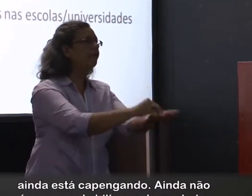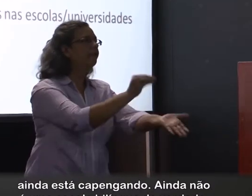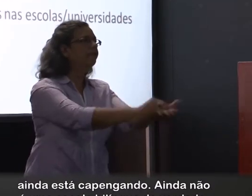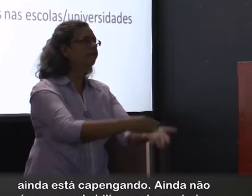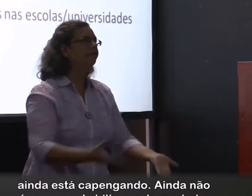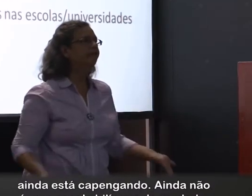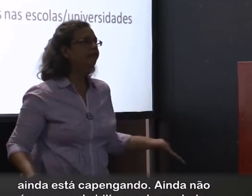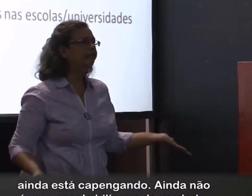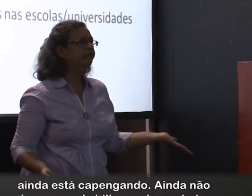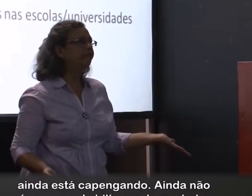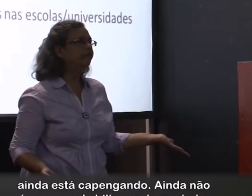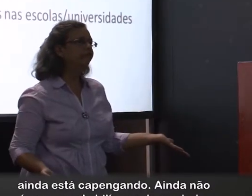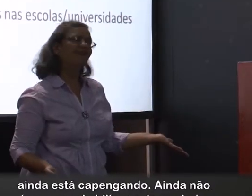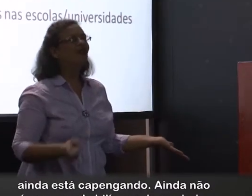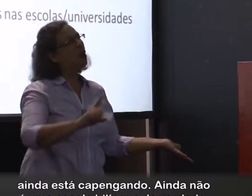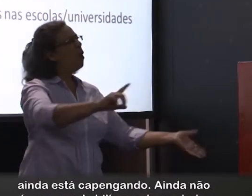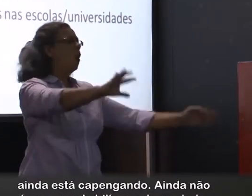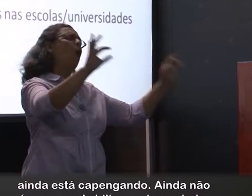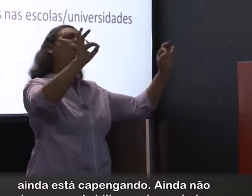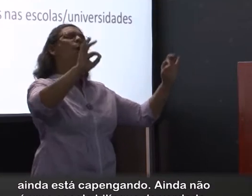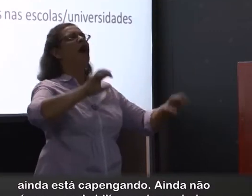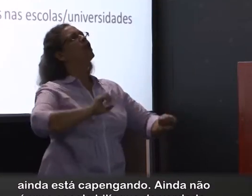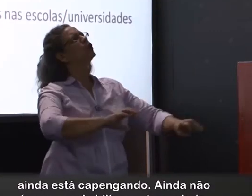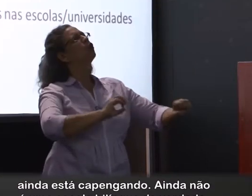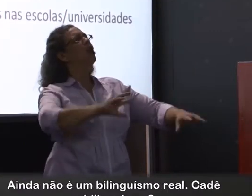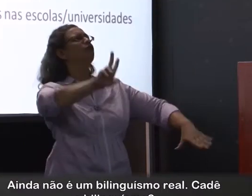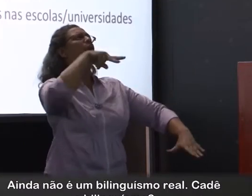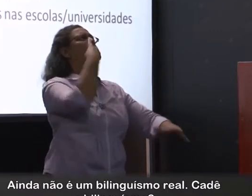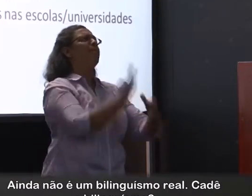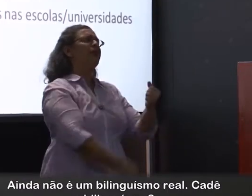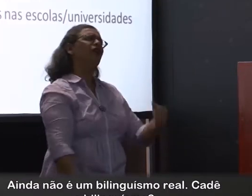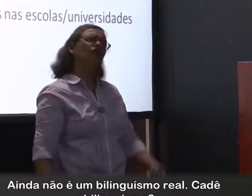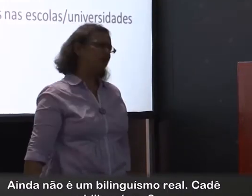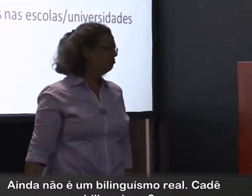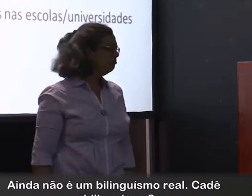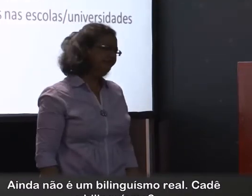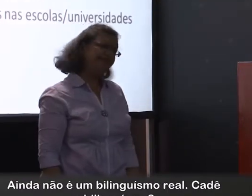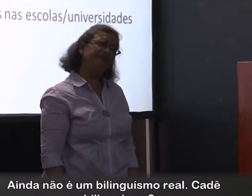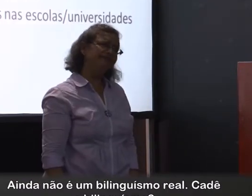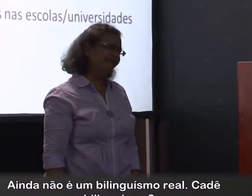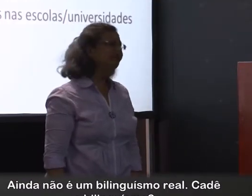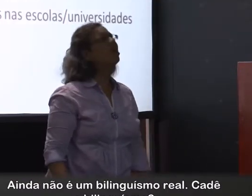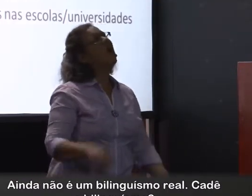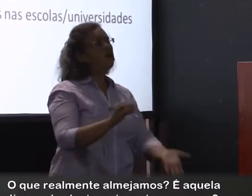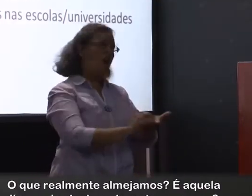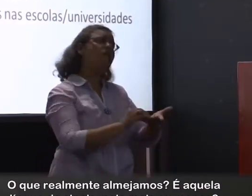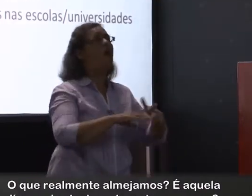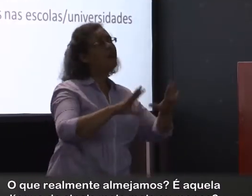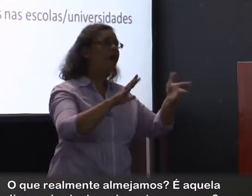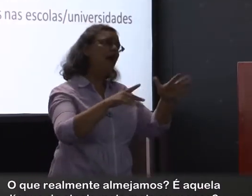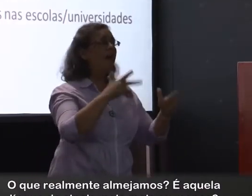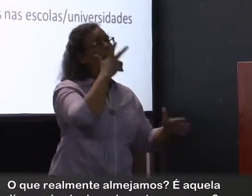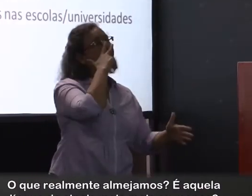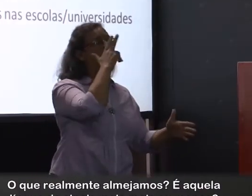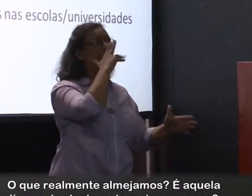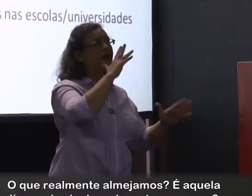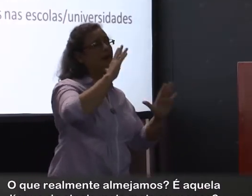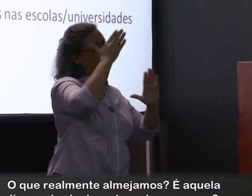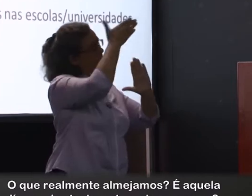é uma escola bilíngue de verdade, né? Não é um bilinguismo real. Cadê o bilinguismo que a gente realmente almeja? É aquela língua de sinais meio